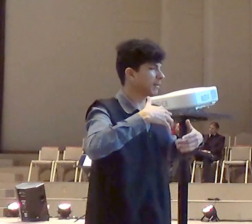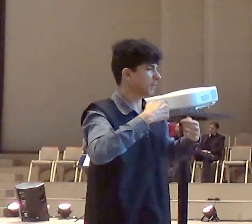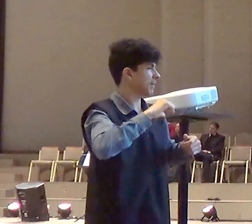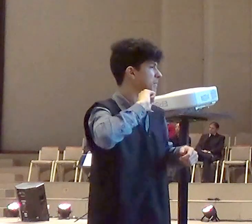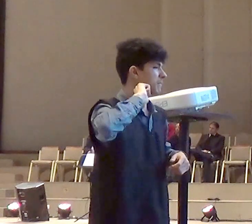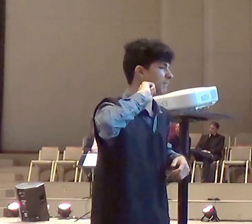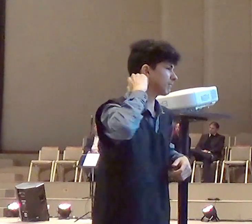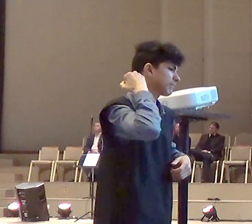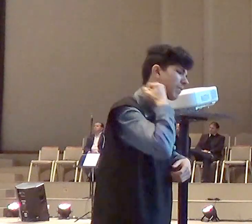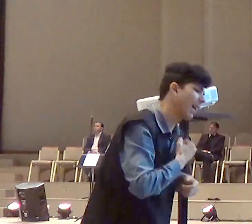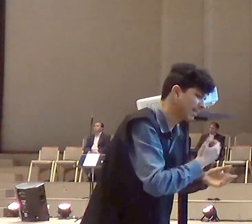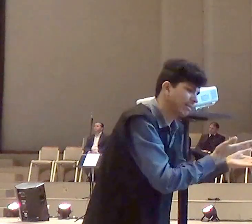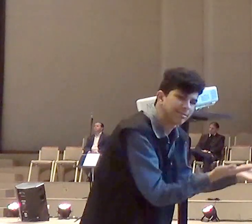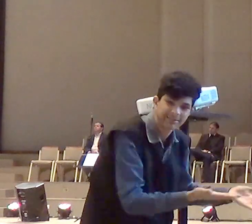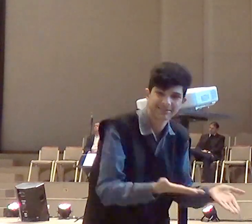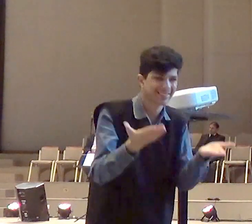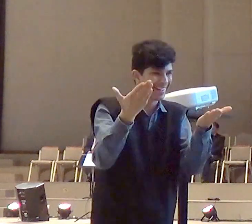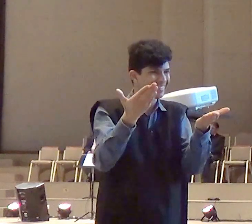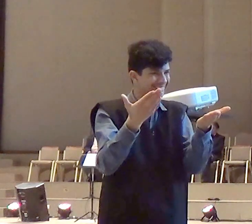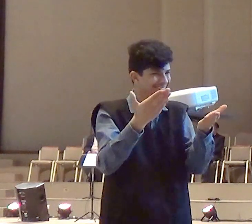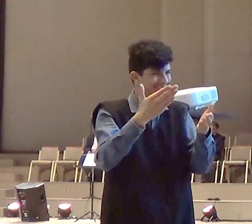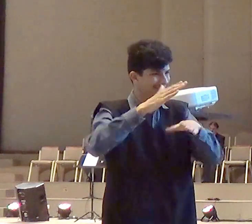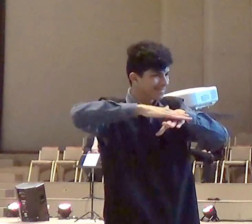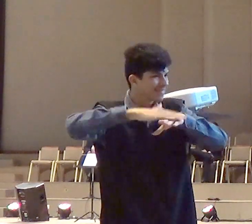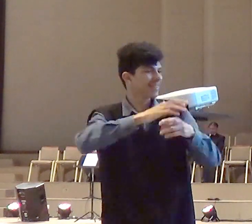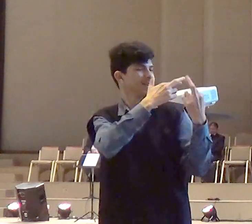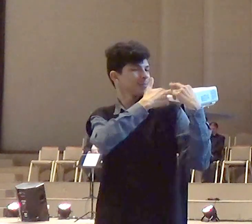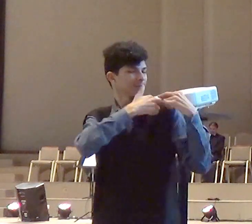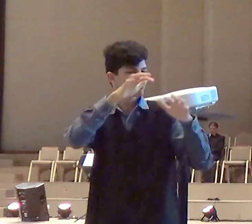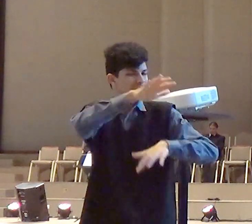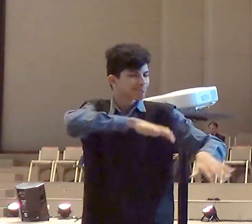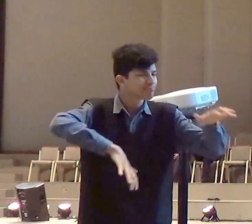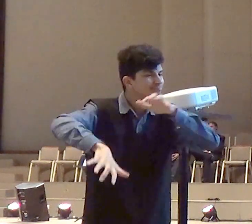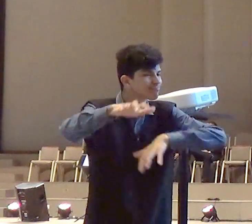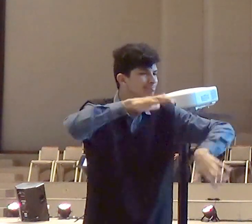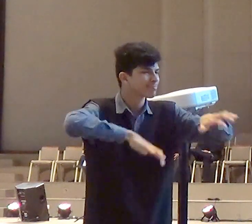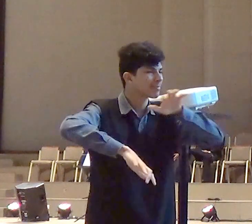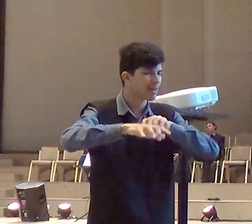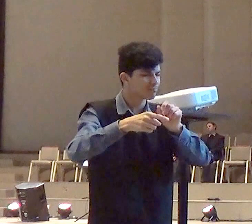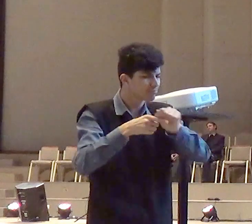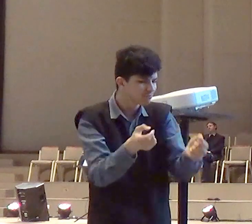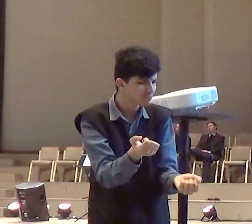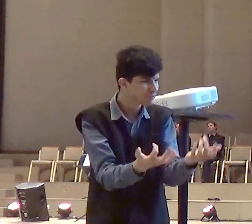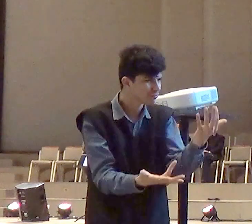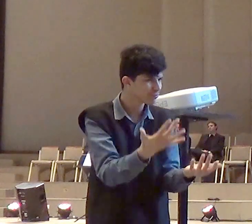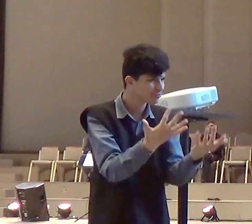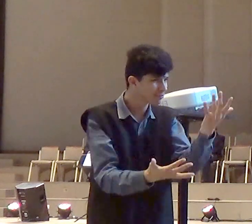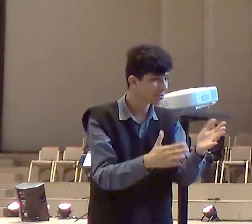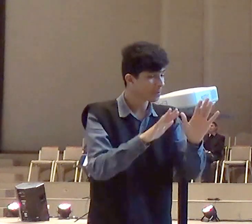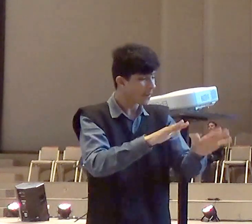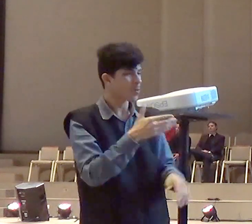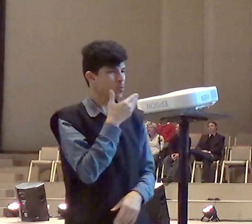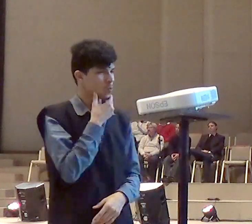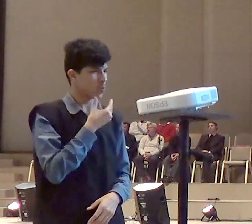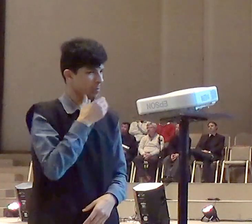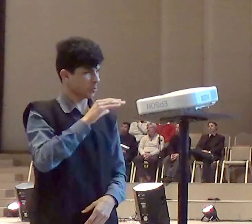e Corá não gostou dessa decisão porque Arão e não eu